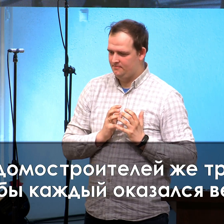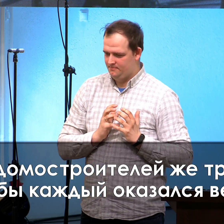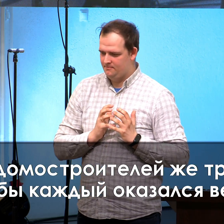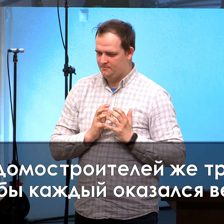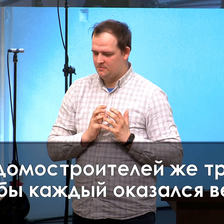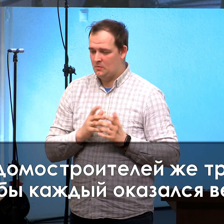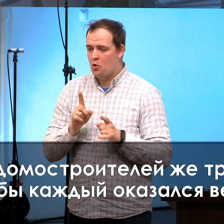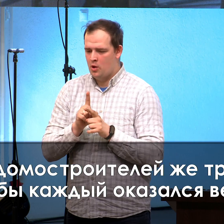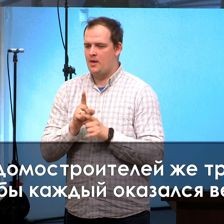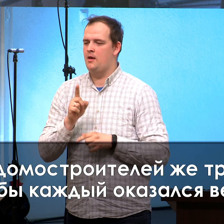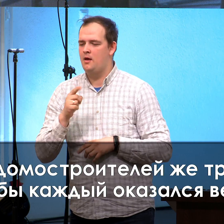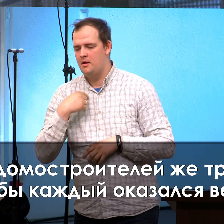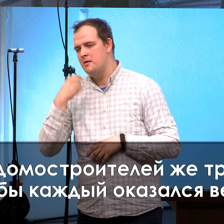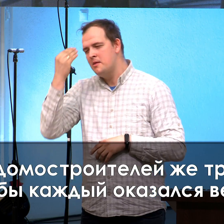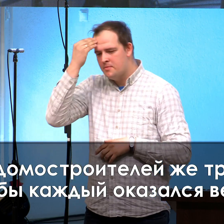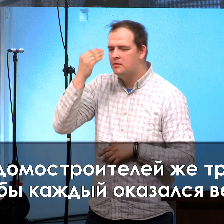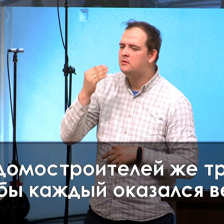наполняла сердце наше.